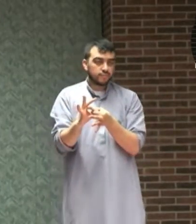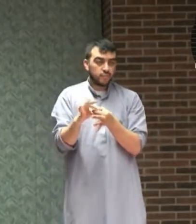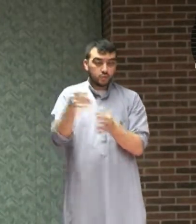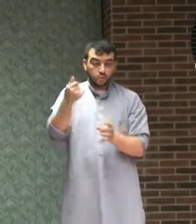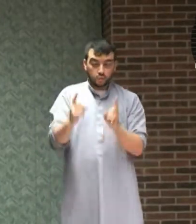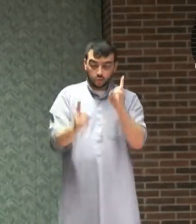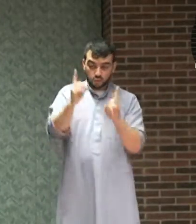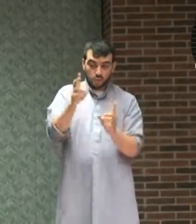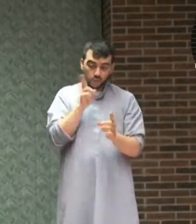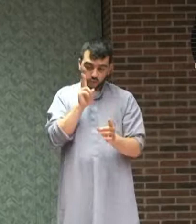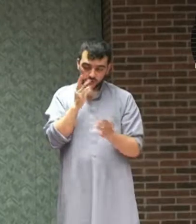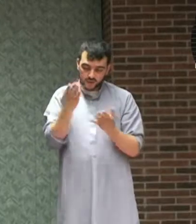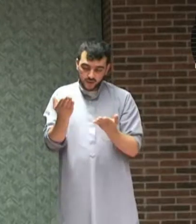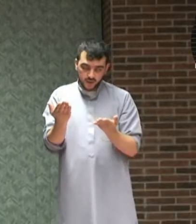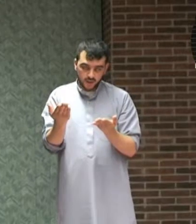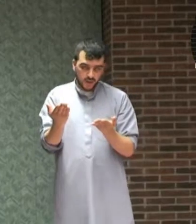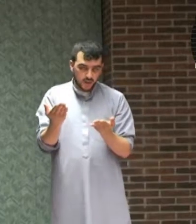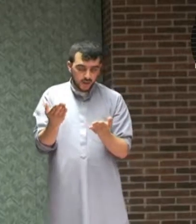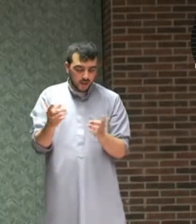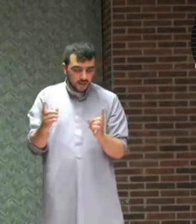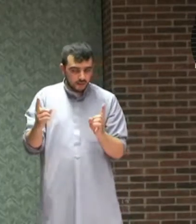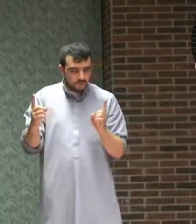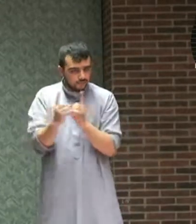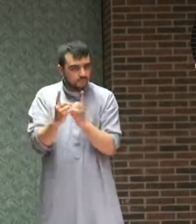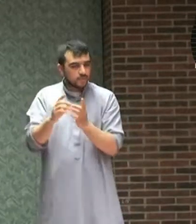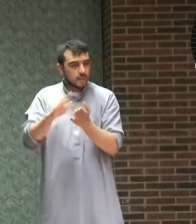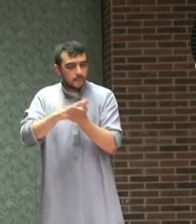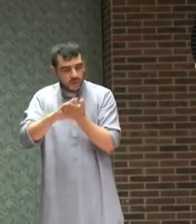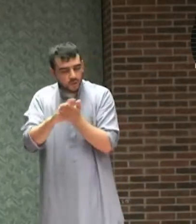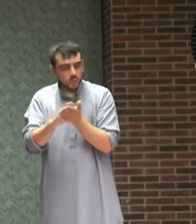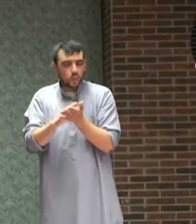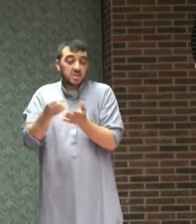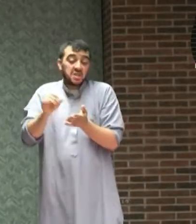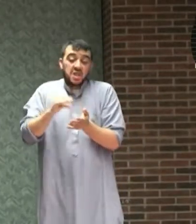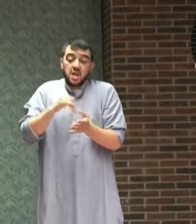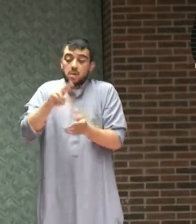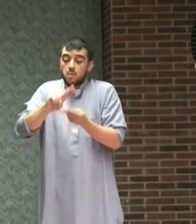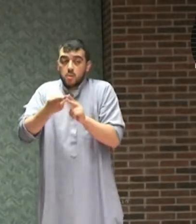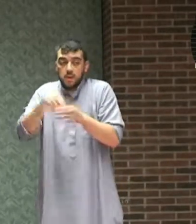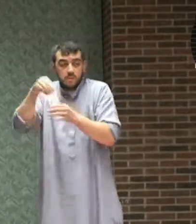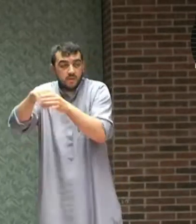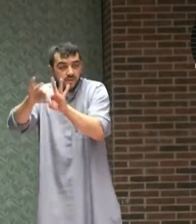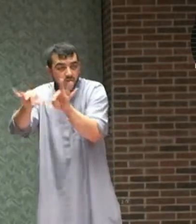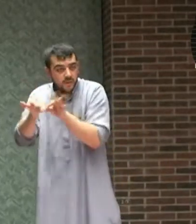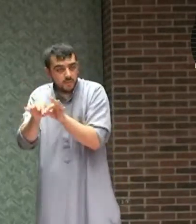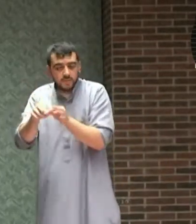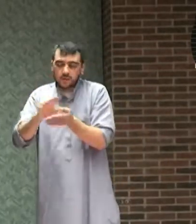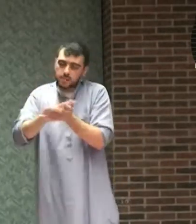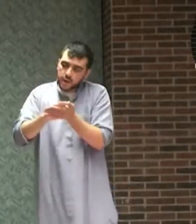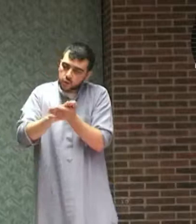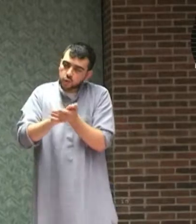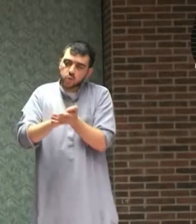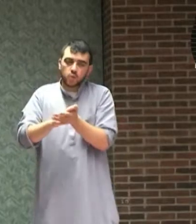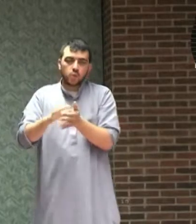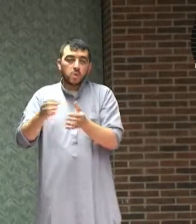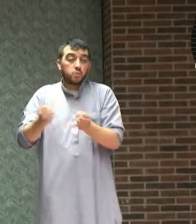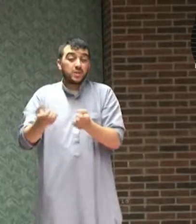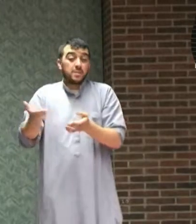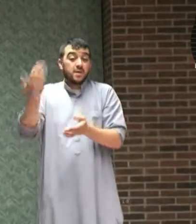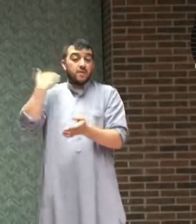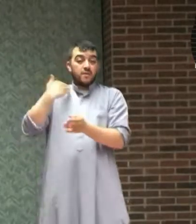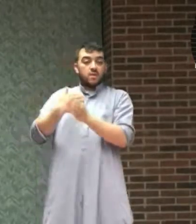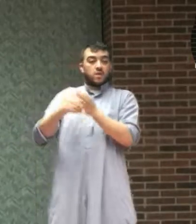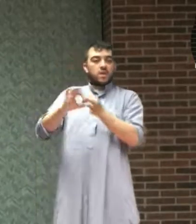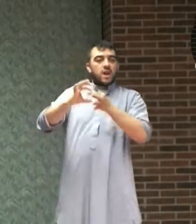pour pouvoir profiter de cela et effacer le genre de discorde et recréer